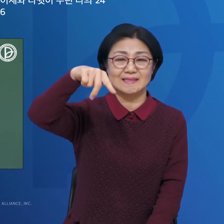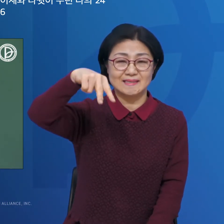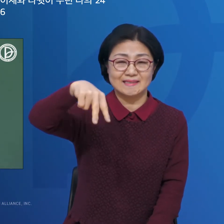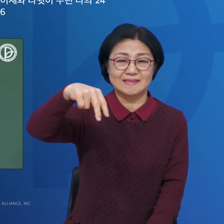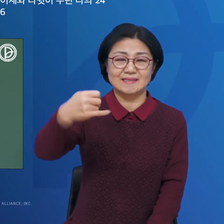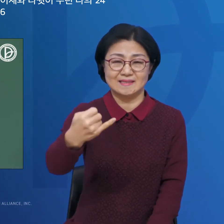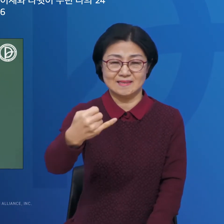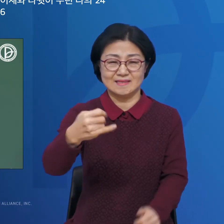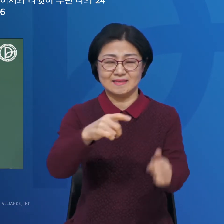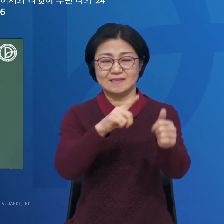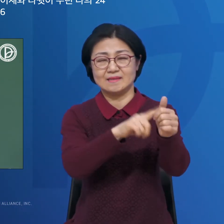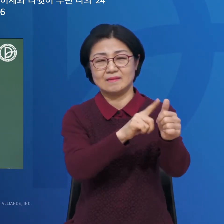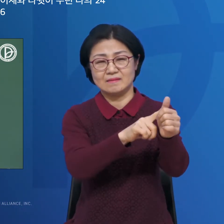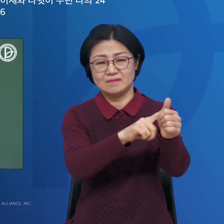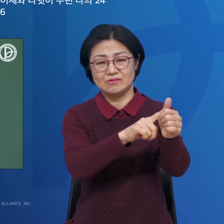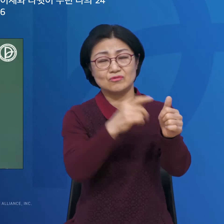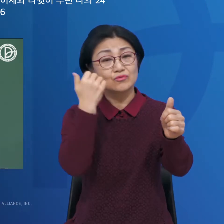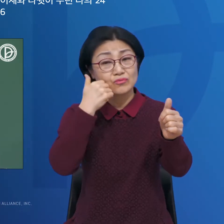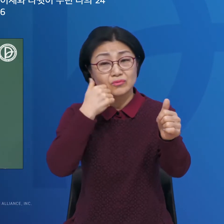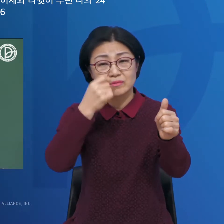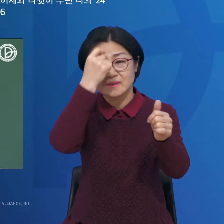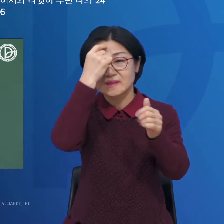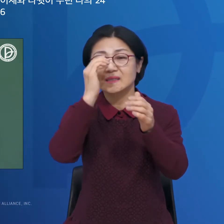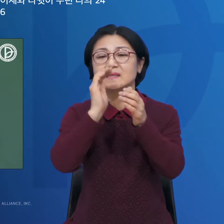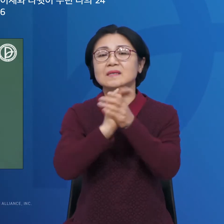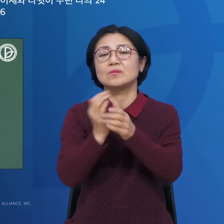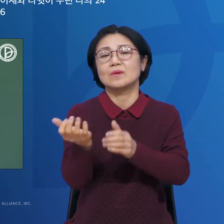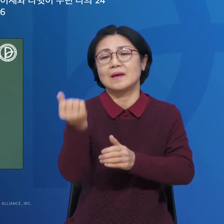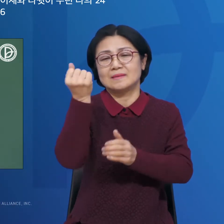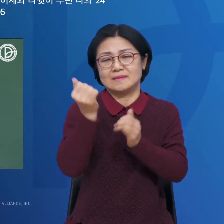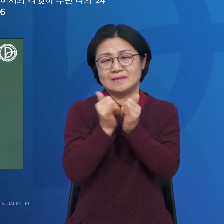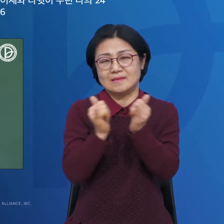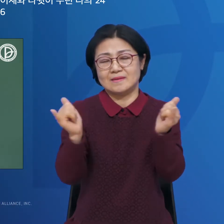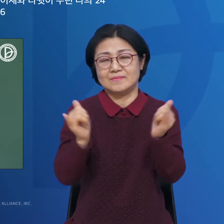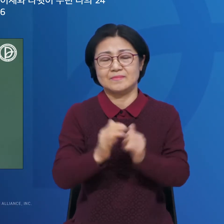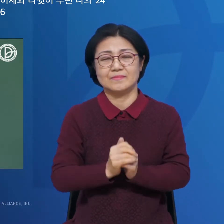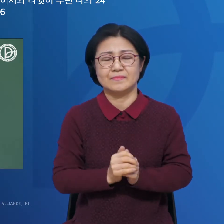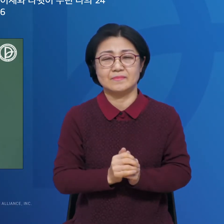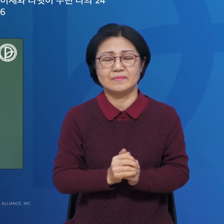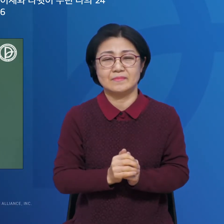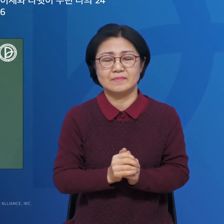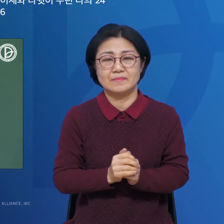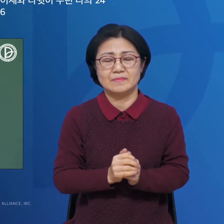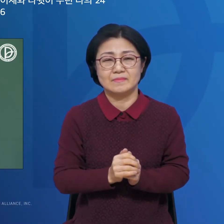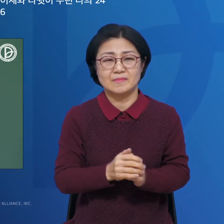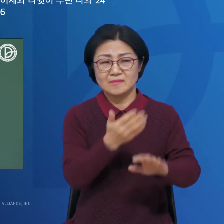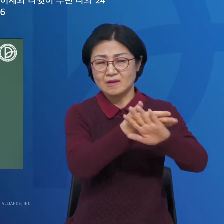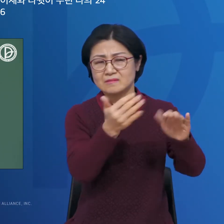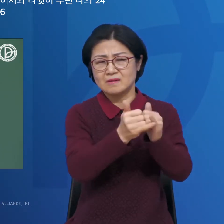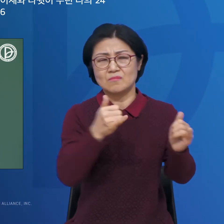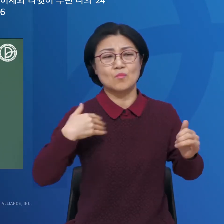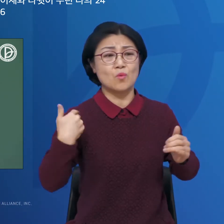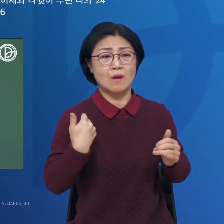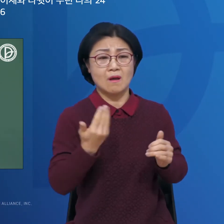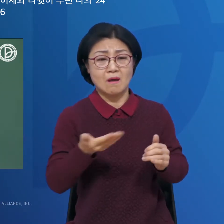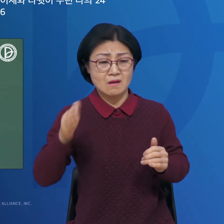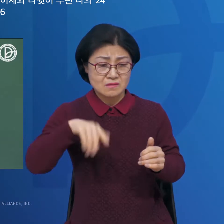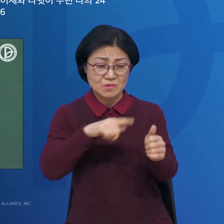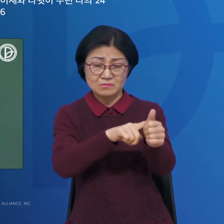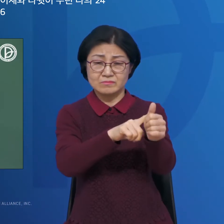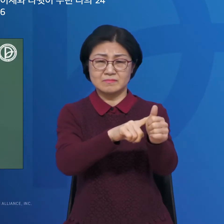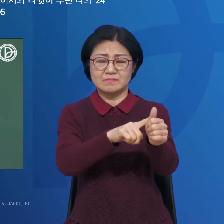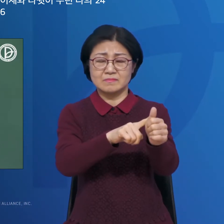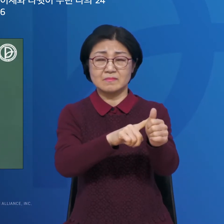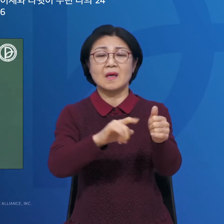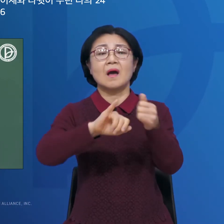is Onesimus. 기도의 사람이에요. Is a person of prayer. 다른 사람 모르는 거죠. 본인이 갖고 있는 힘이에요. But nobody knew of this just because he had this